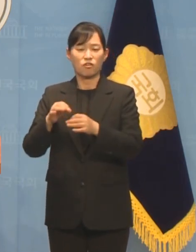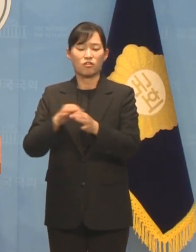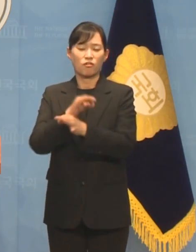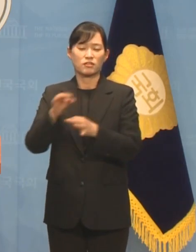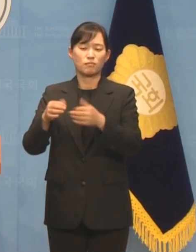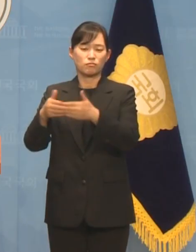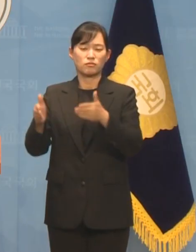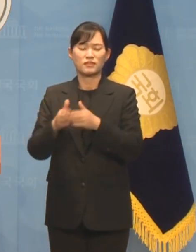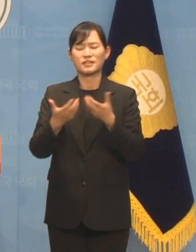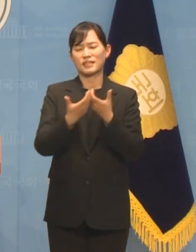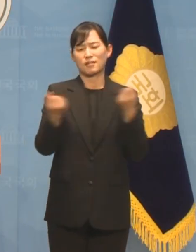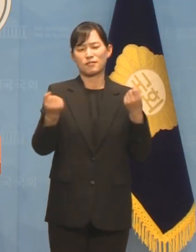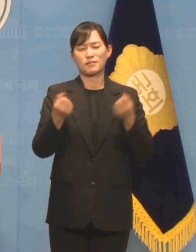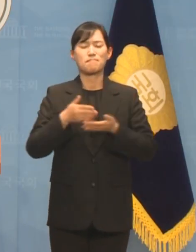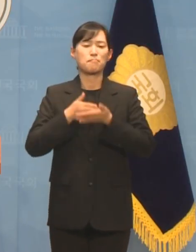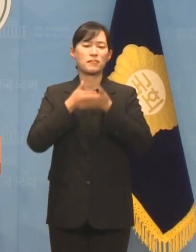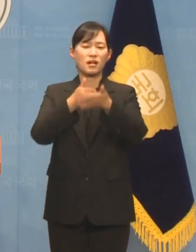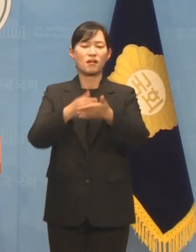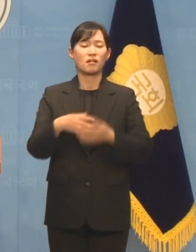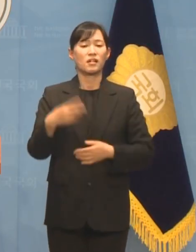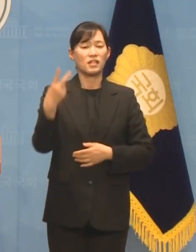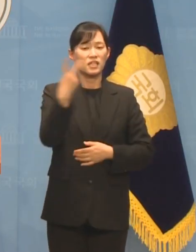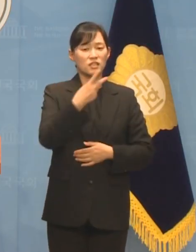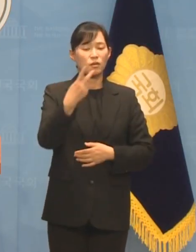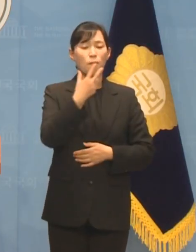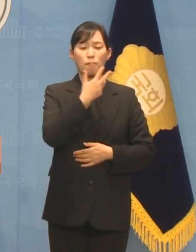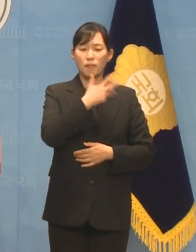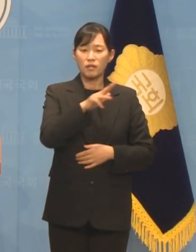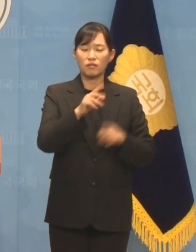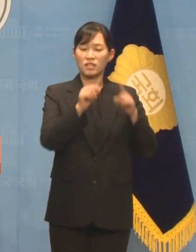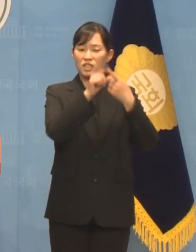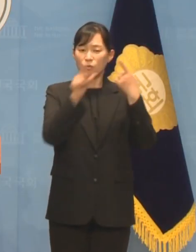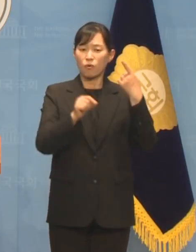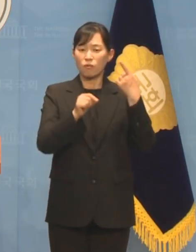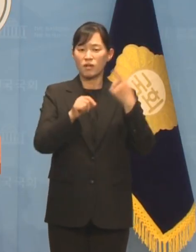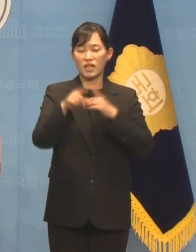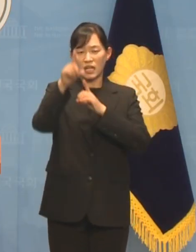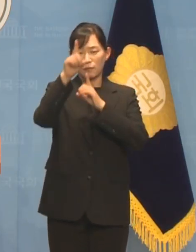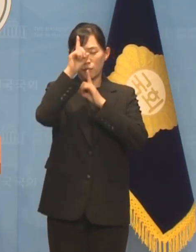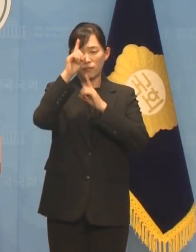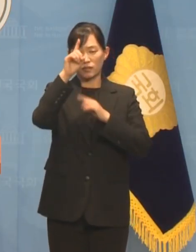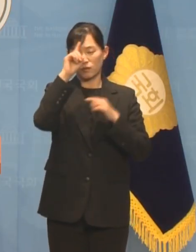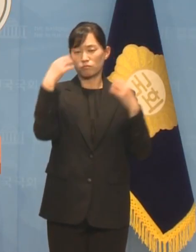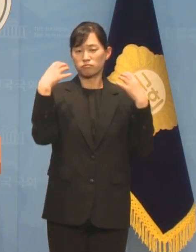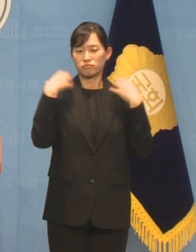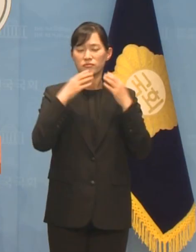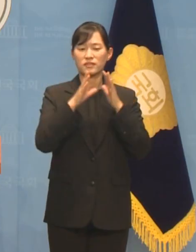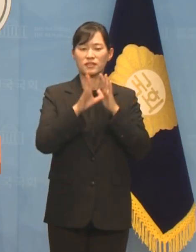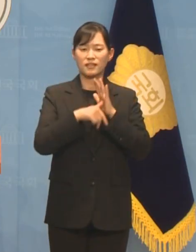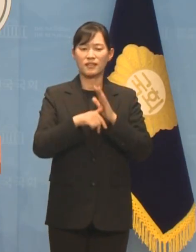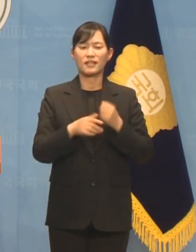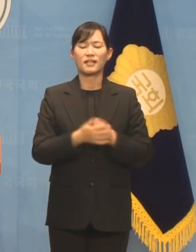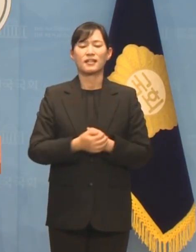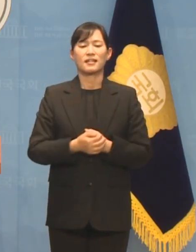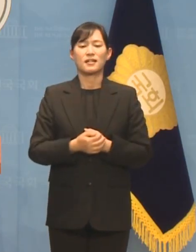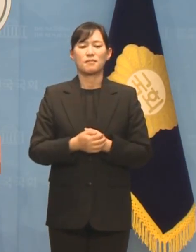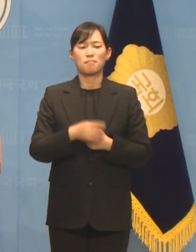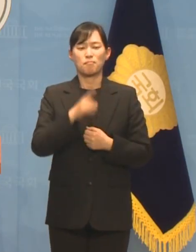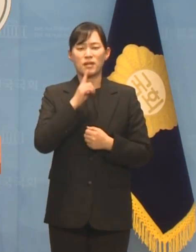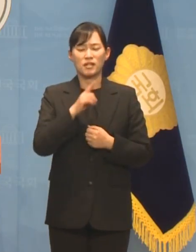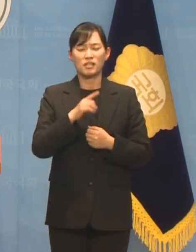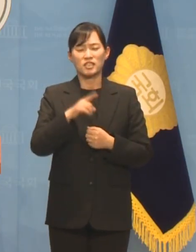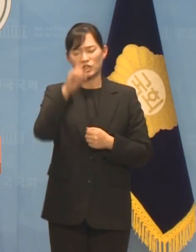발의합니다. 지난 2008년 1월 이명박 정부의 출범을 앞두고 가장 큰 화두는 정부